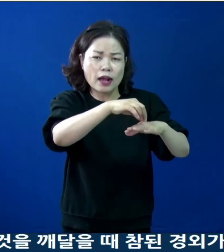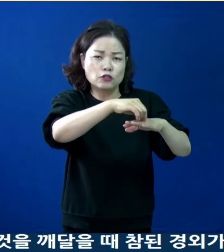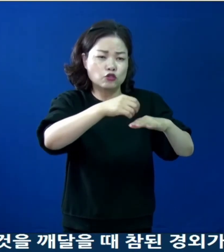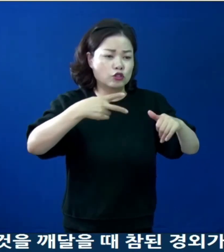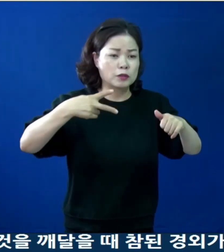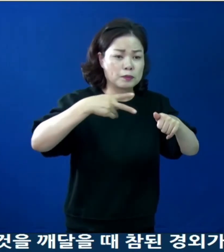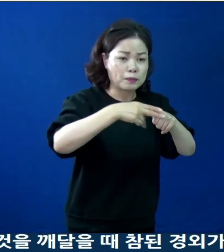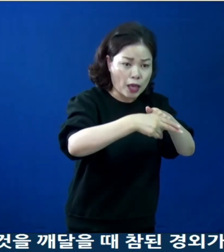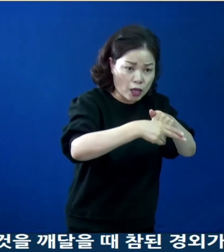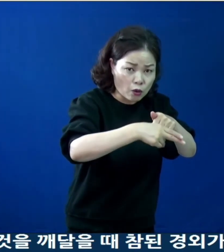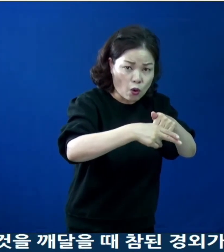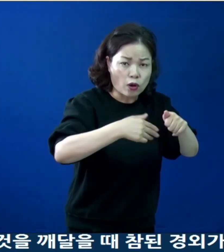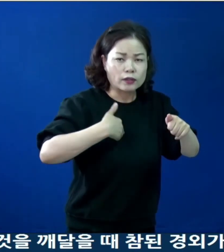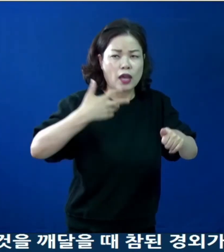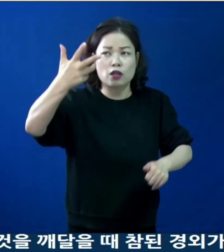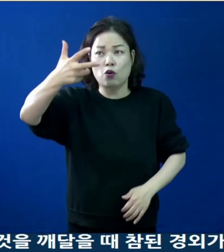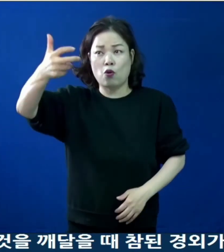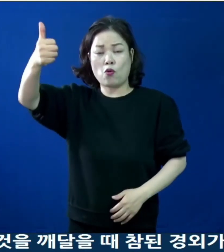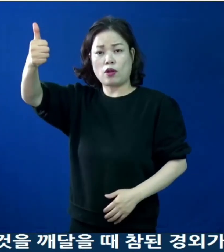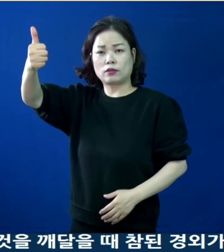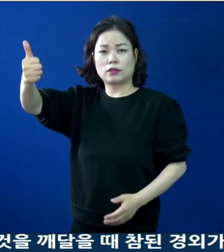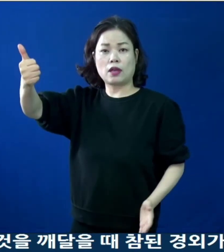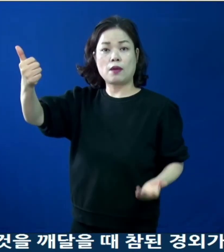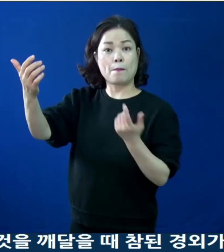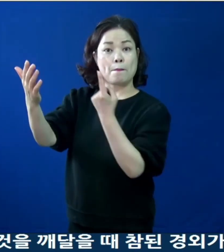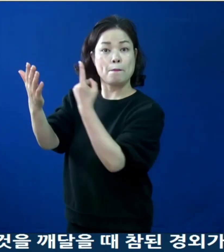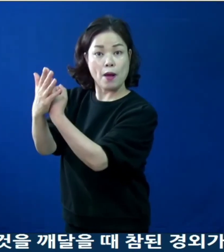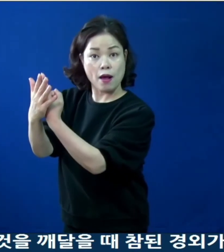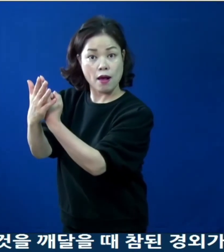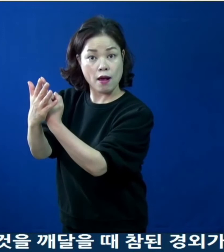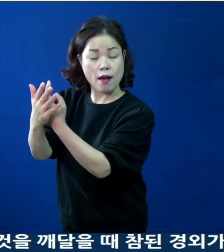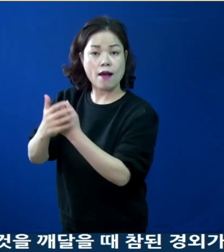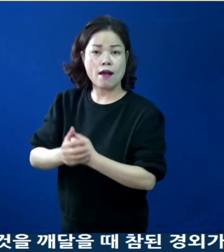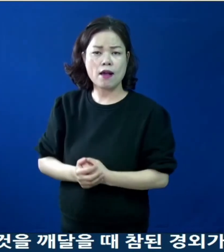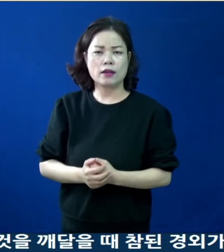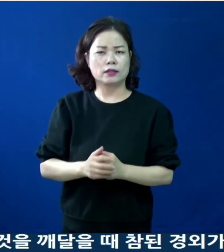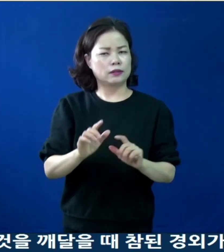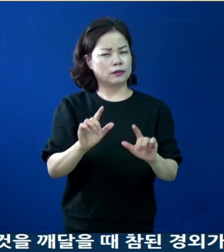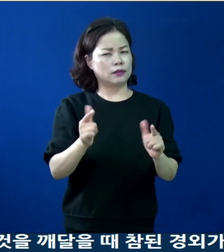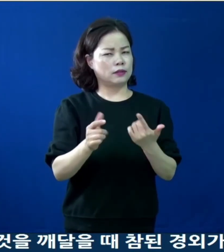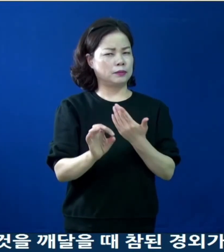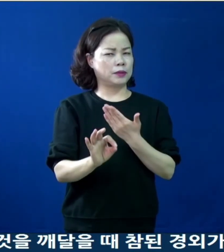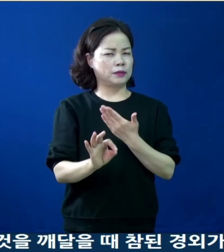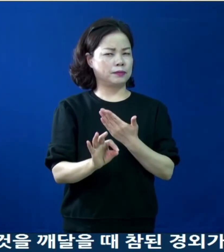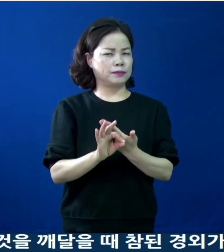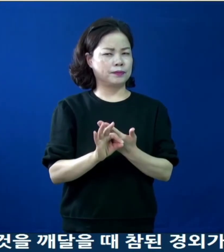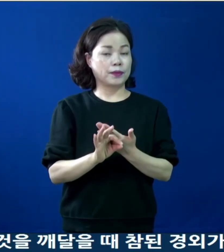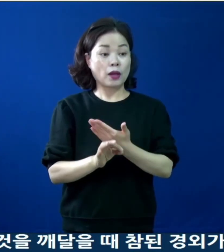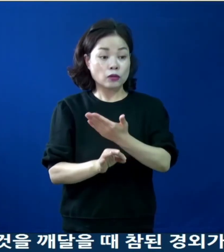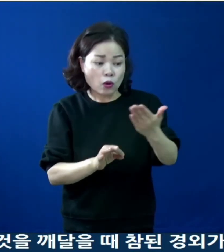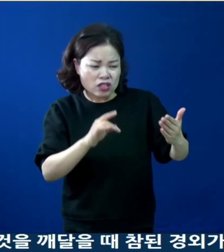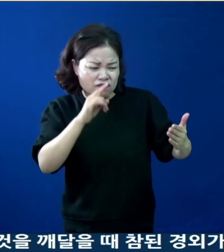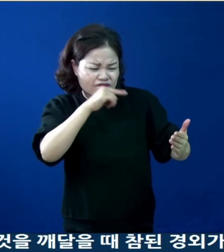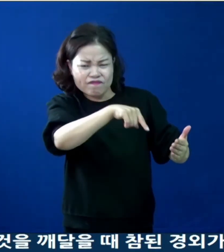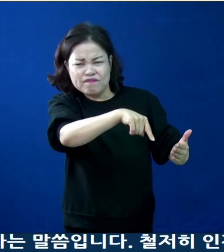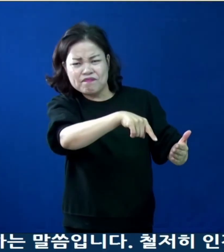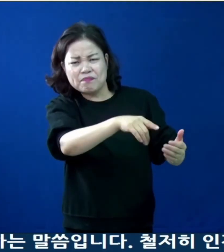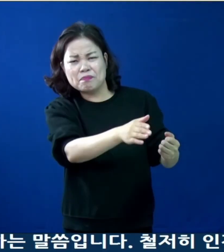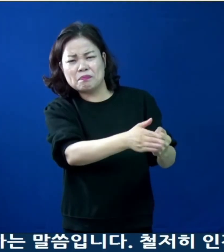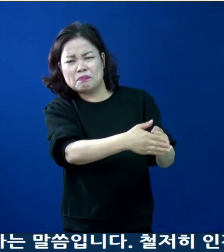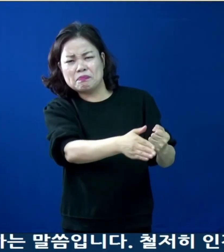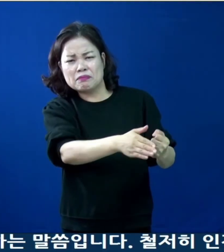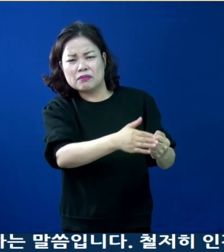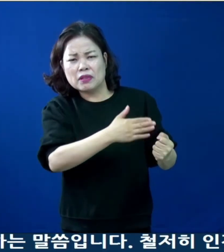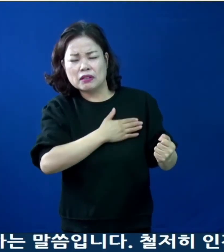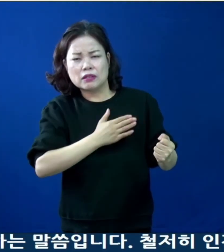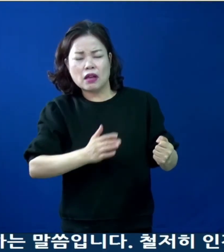베고 나 여호와께 속하라. 그리하지 아니하면 너희 악행으로 말미암아